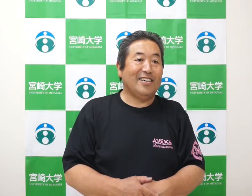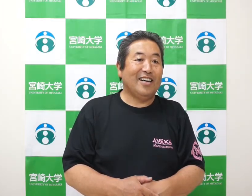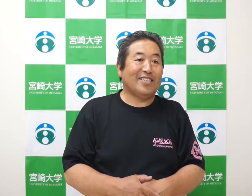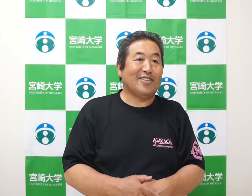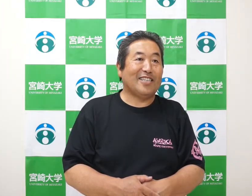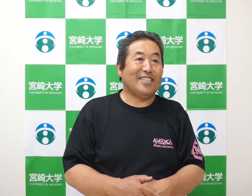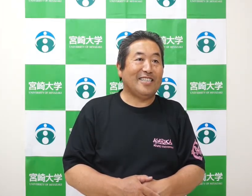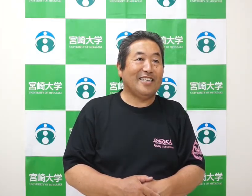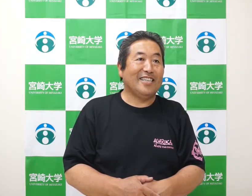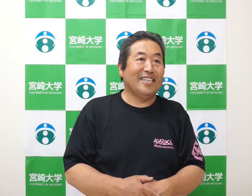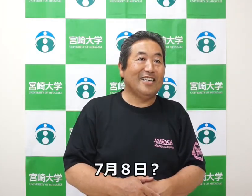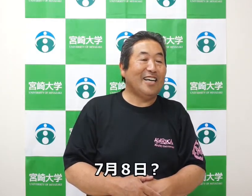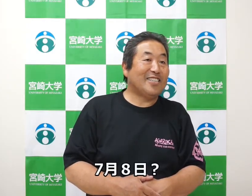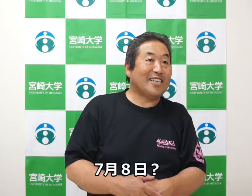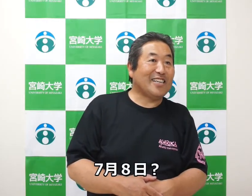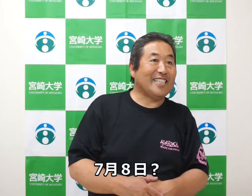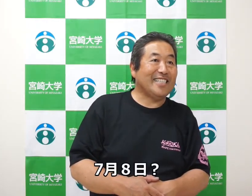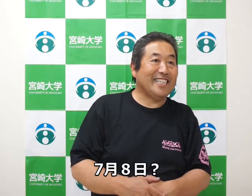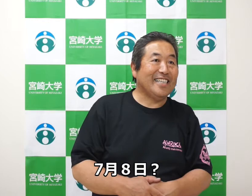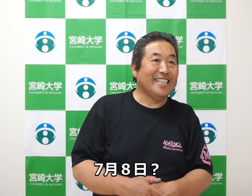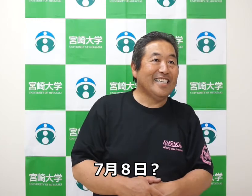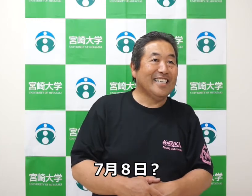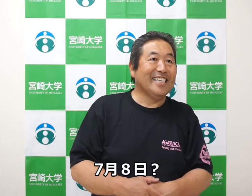8月8日あ7月8日